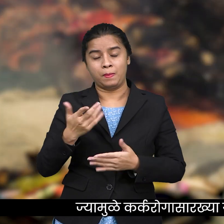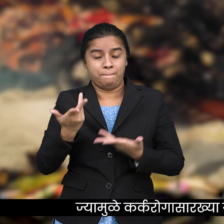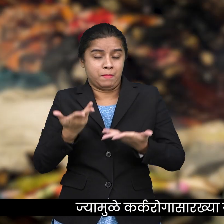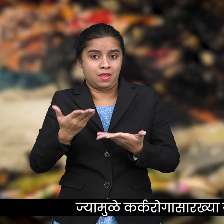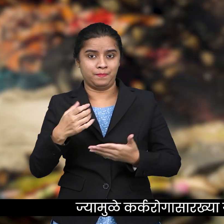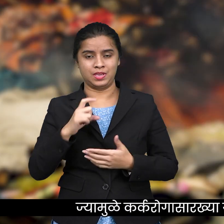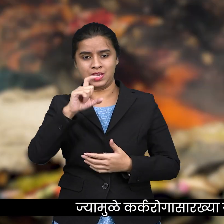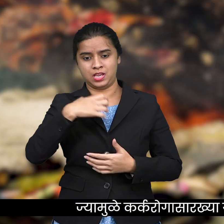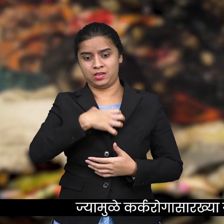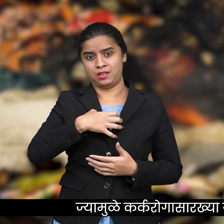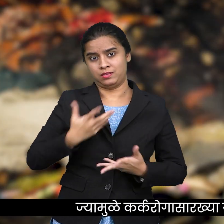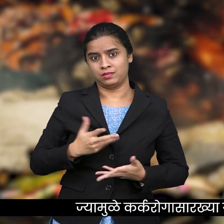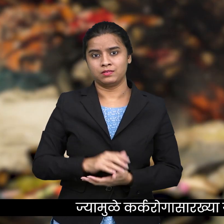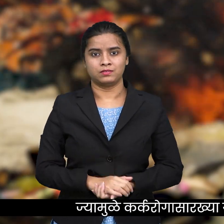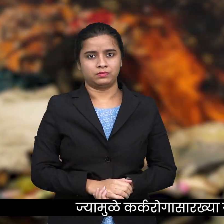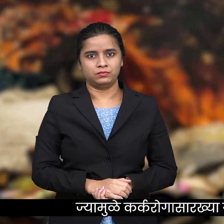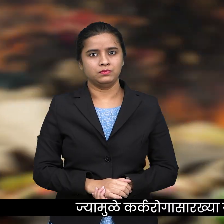आरोग्य समस्या उद्भवू शकतात.